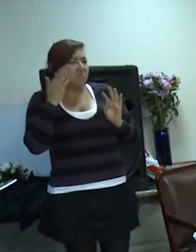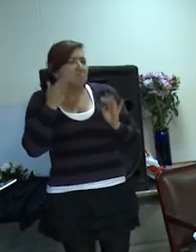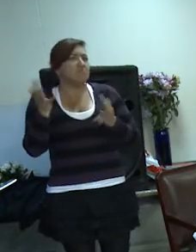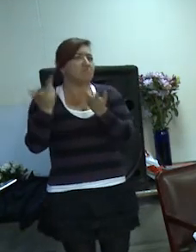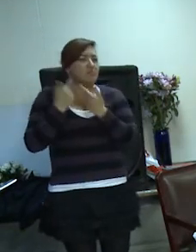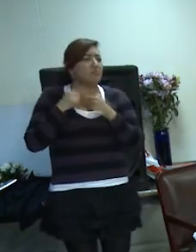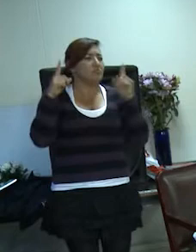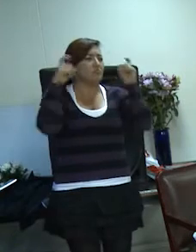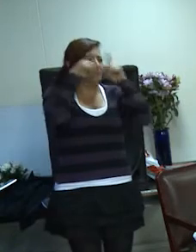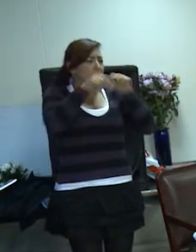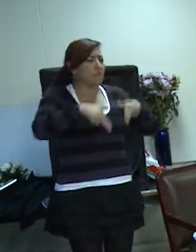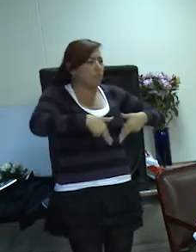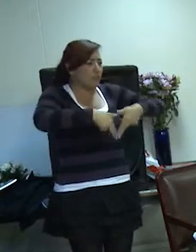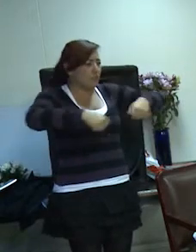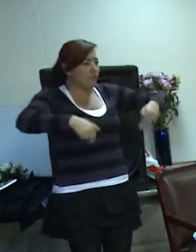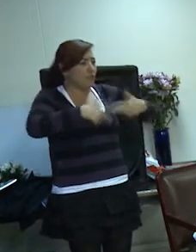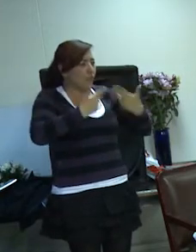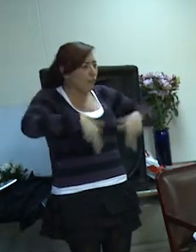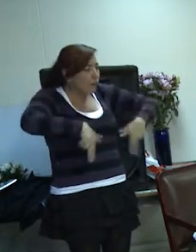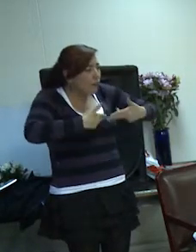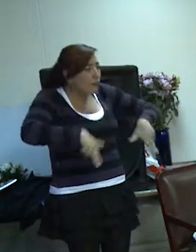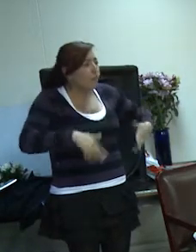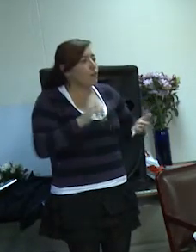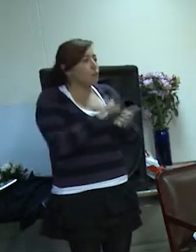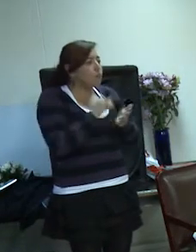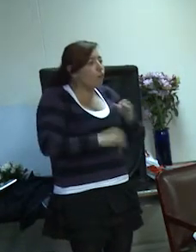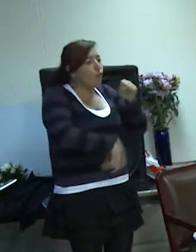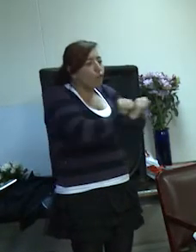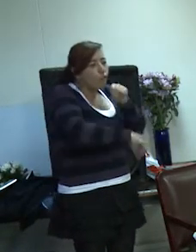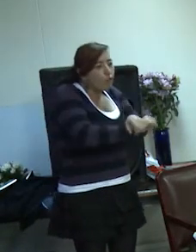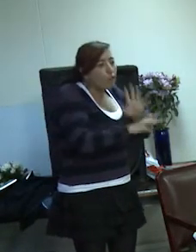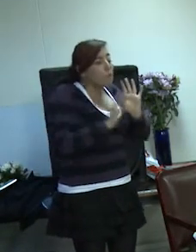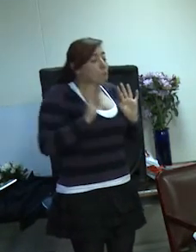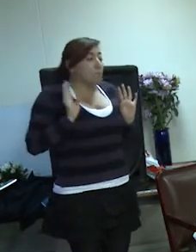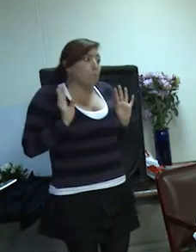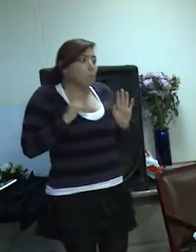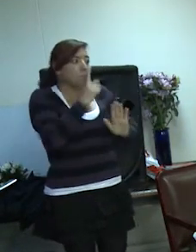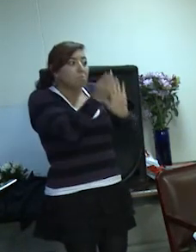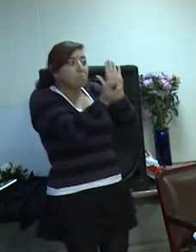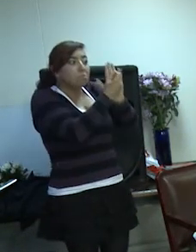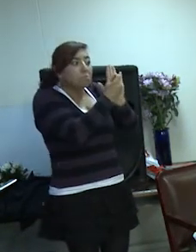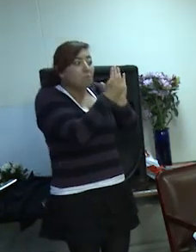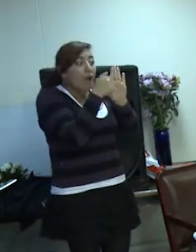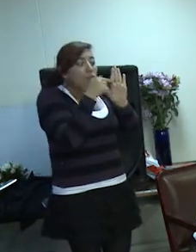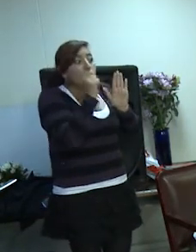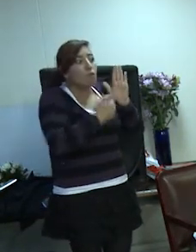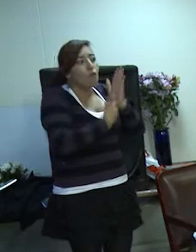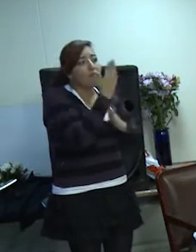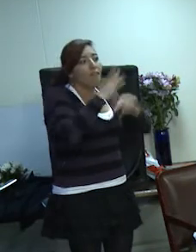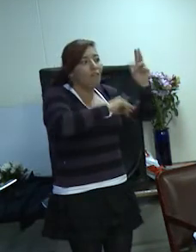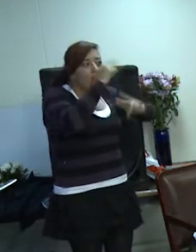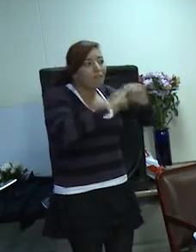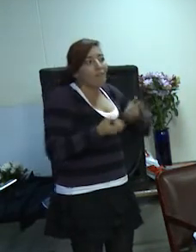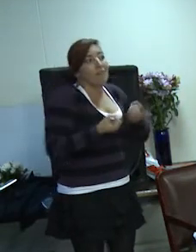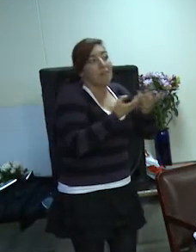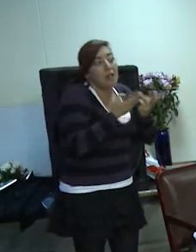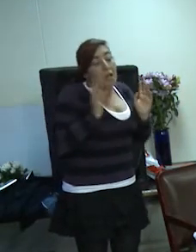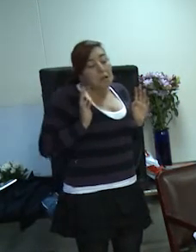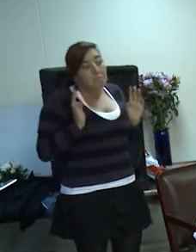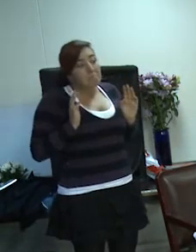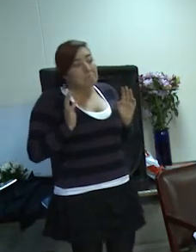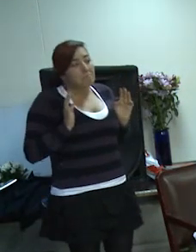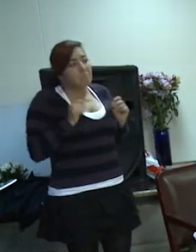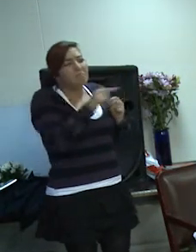la perspectiva de género a las barras futboleras, que se puede convertir en un punto de construcción y de aporte para, ¿sí?